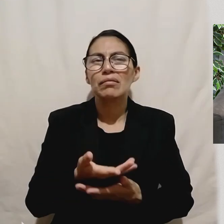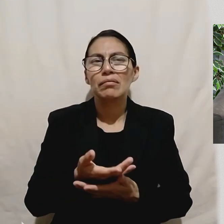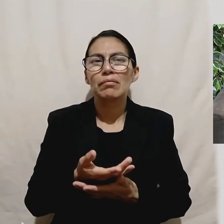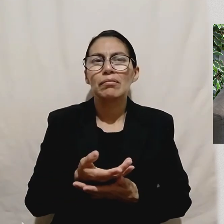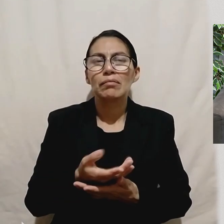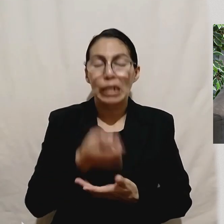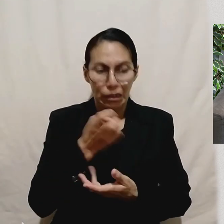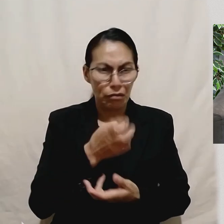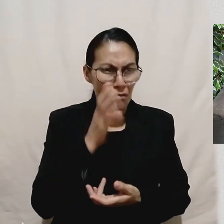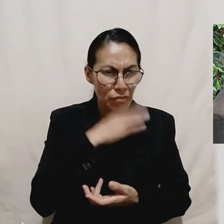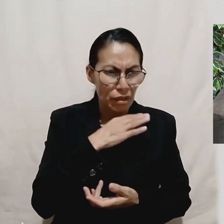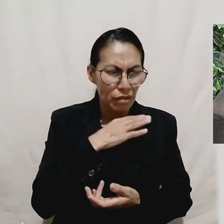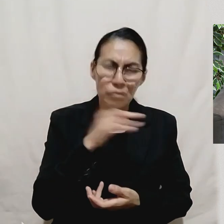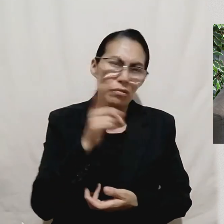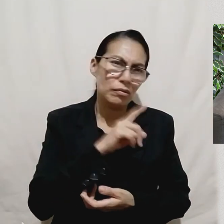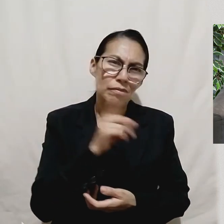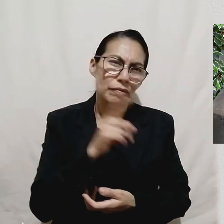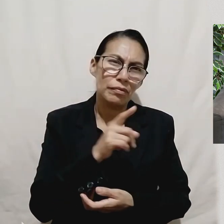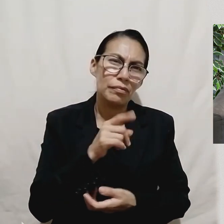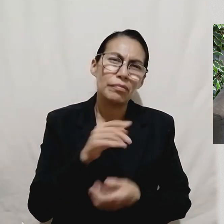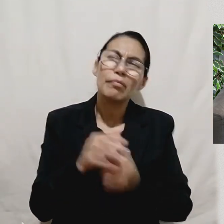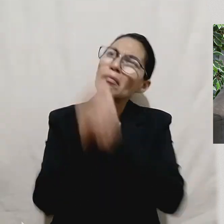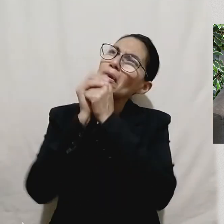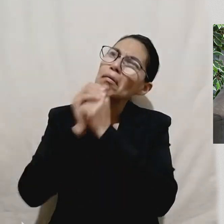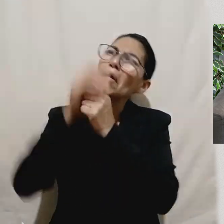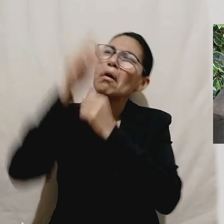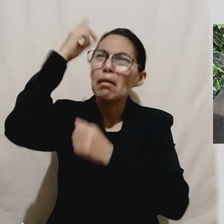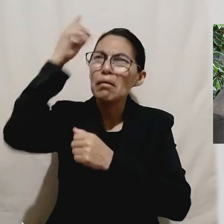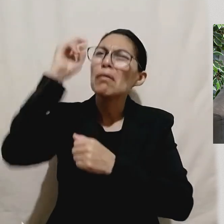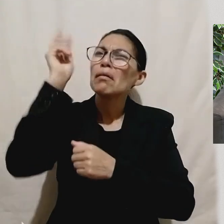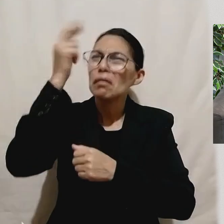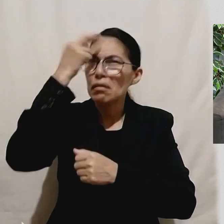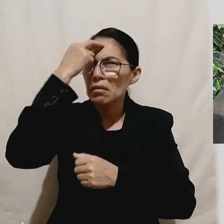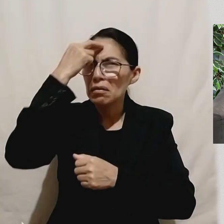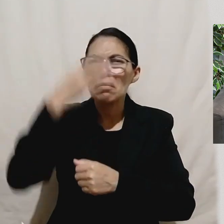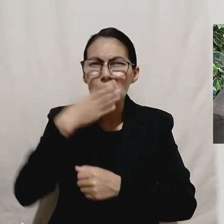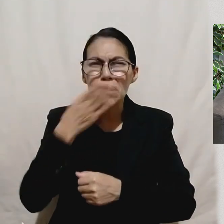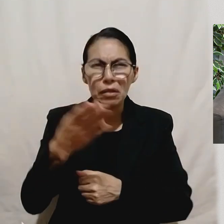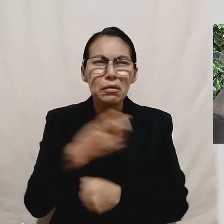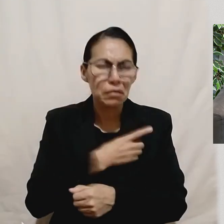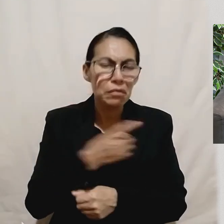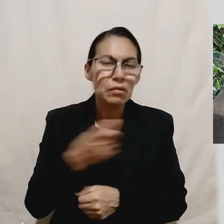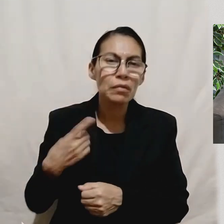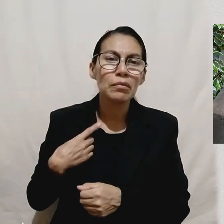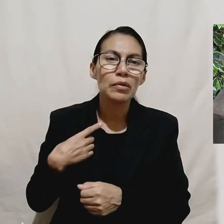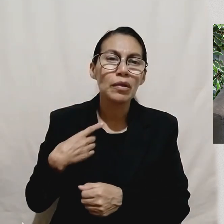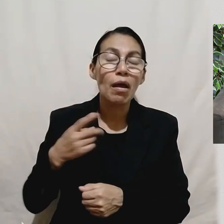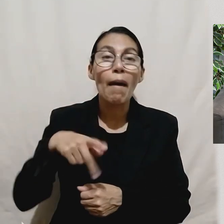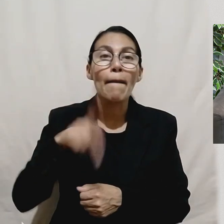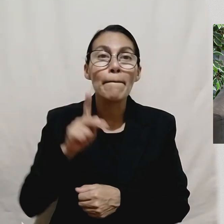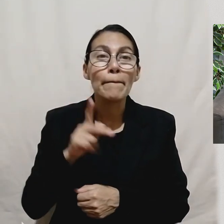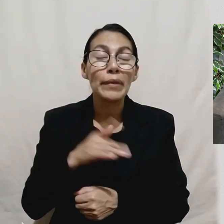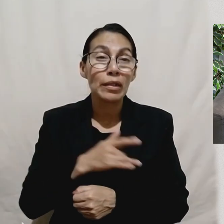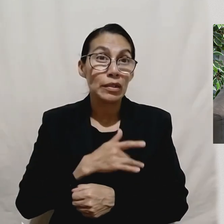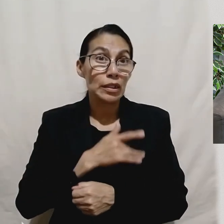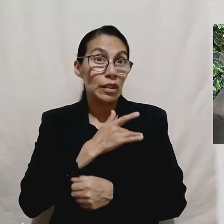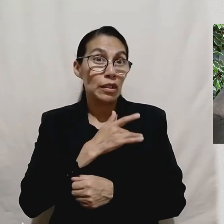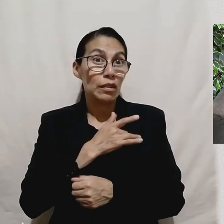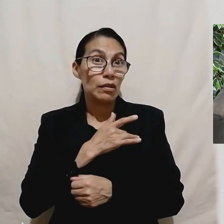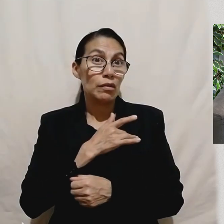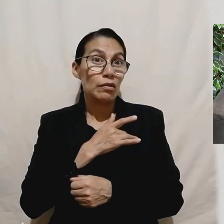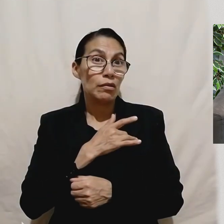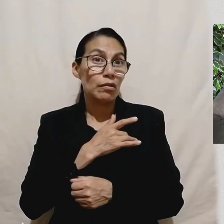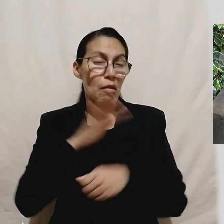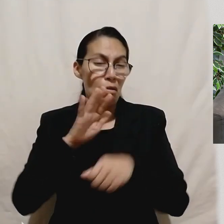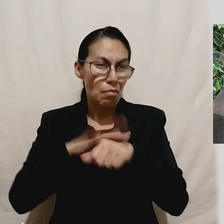y que no es que esté mal no es que esté mal alabar a Dios no este y reconocer y reconocer a Dios pero sí siento que